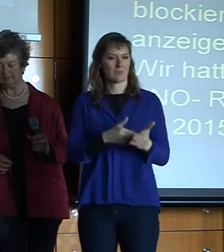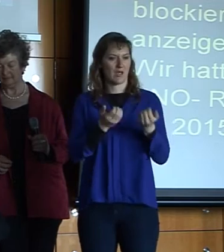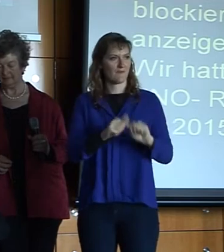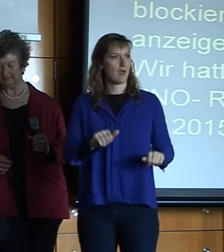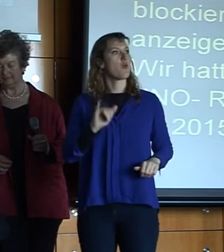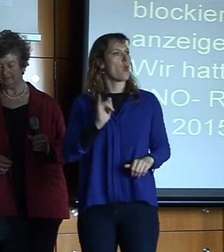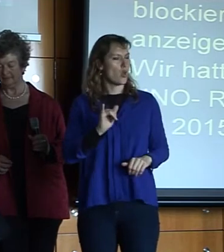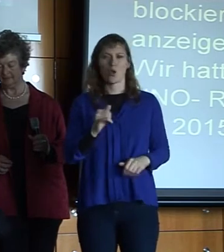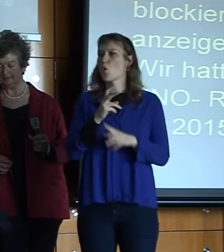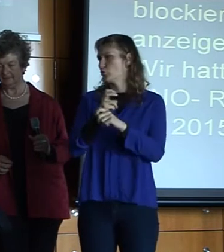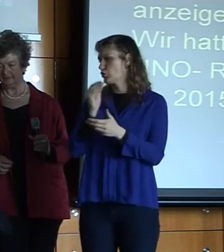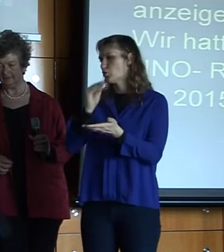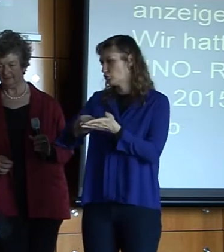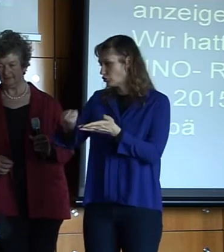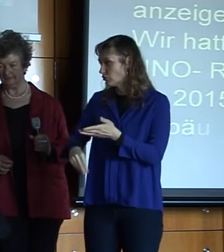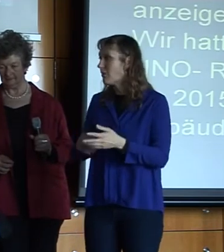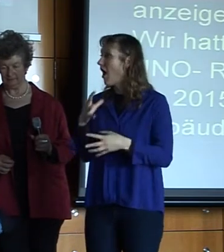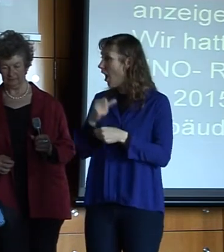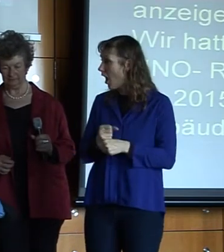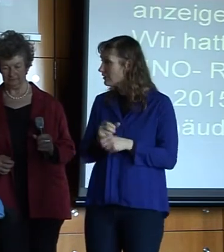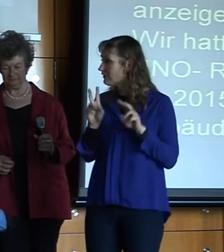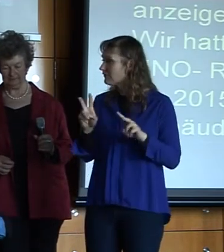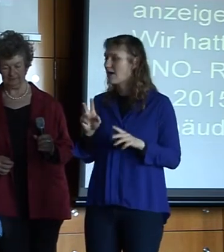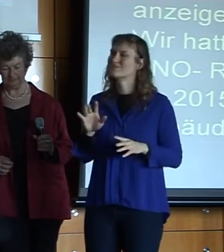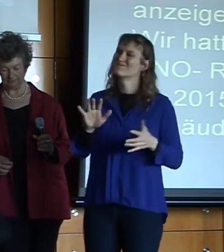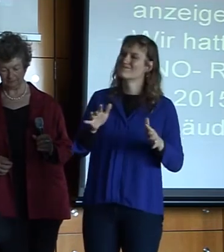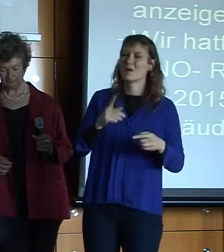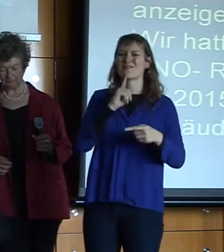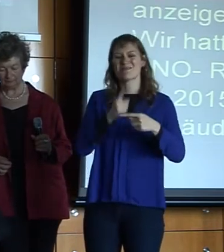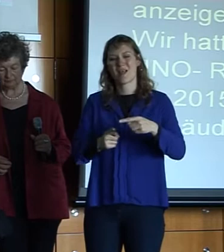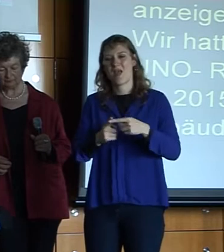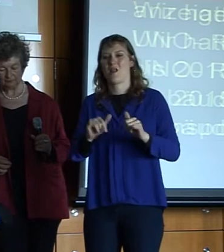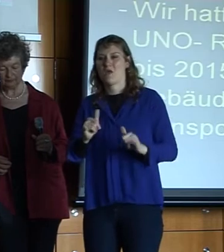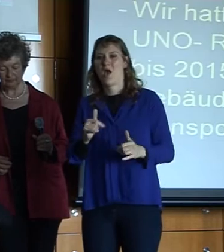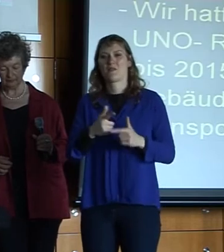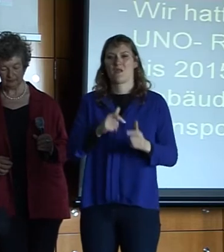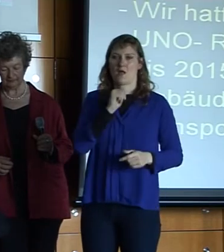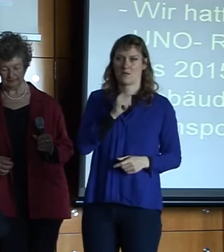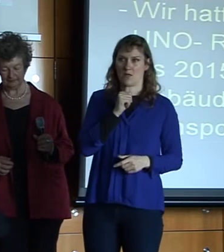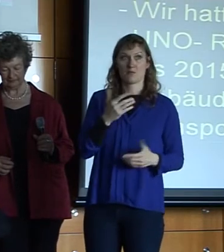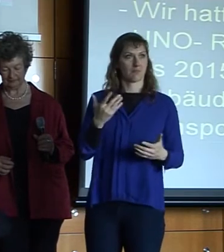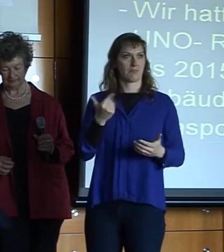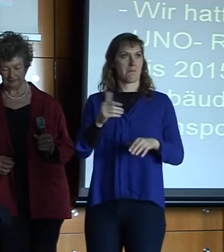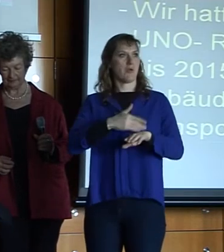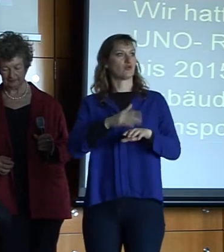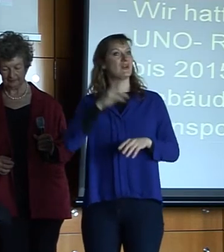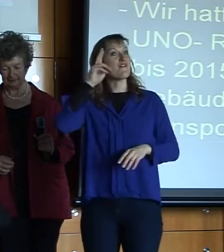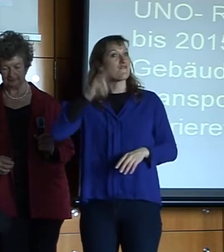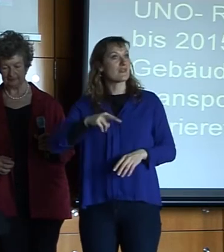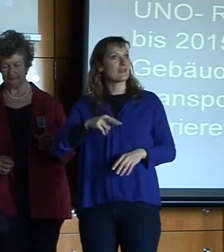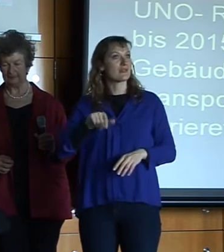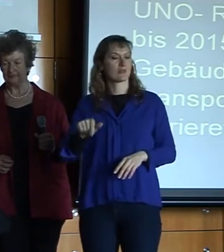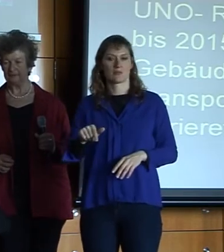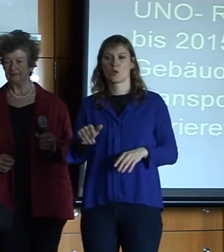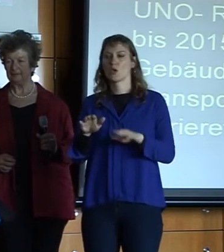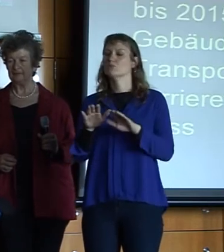von Österreich unterschrieben. Es wird nicht eingehalten oder nur in Teilen eingehalten. Wien zum Beispiel hat den Grundsatz